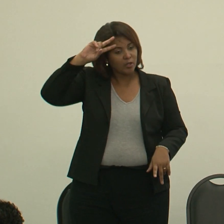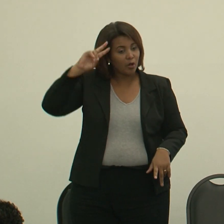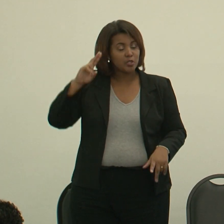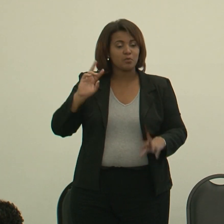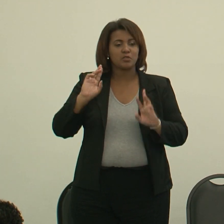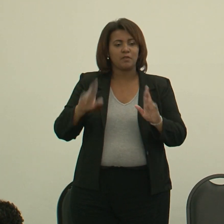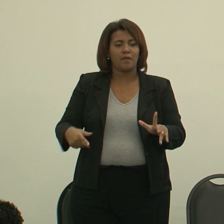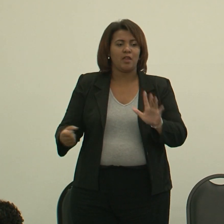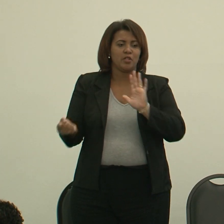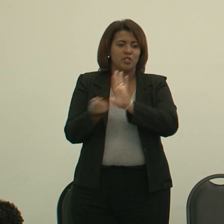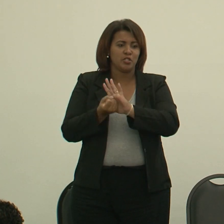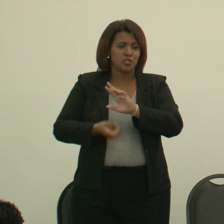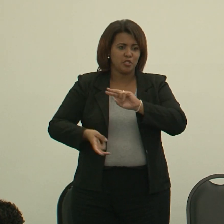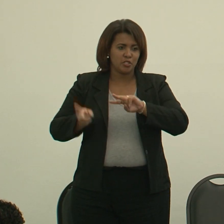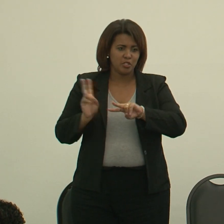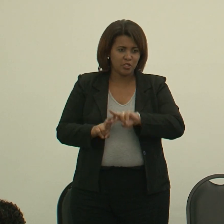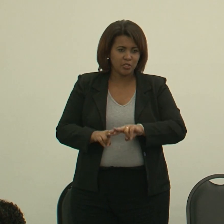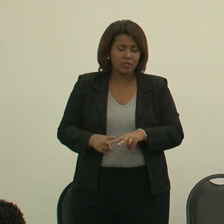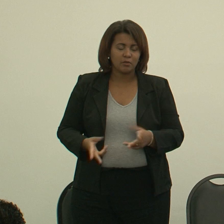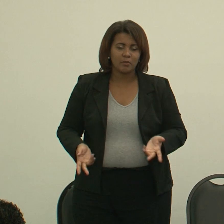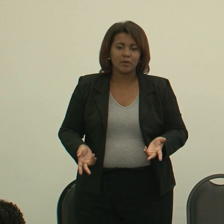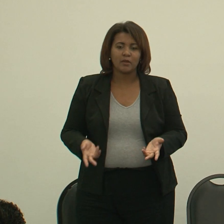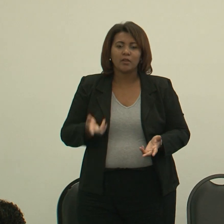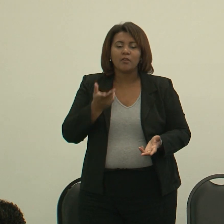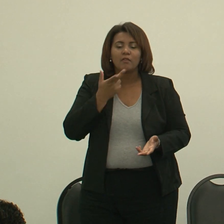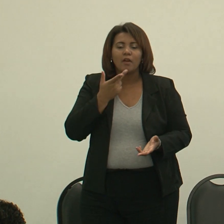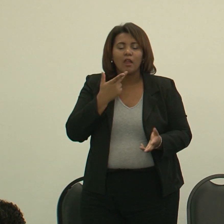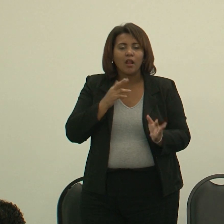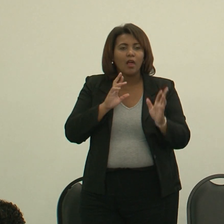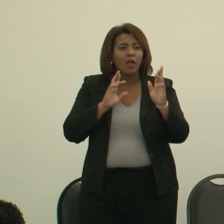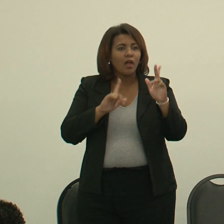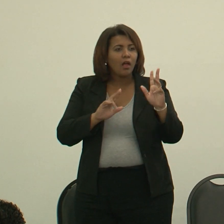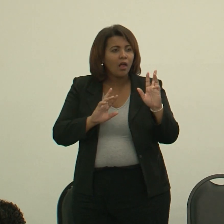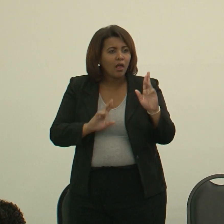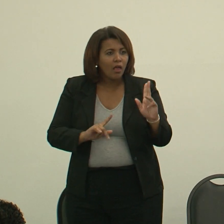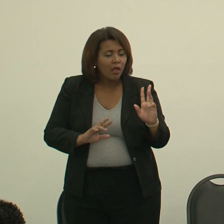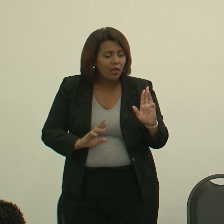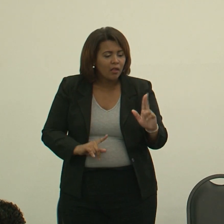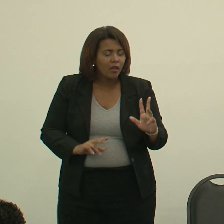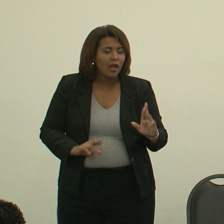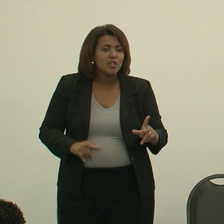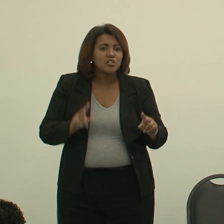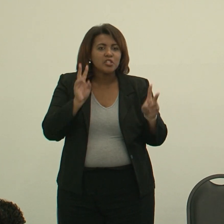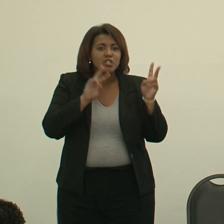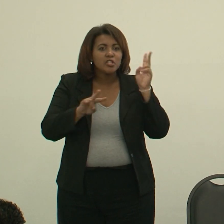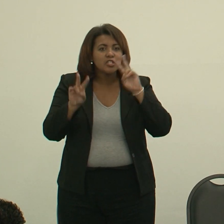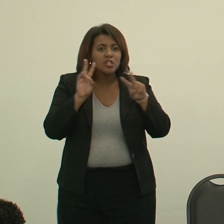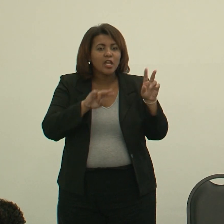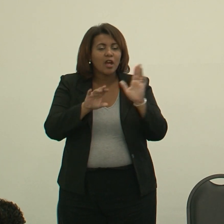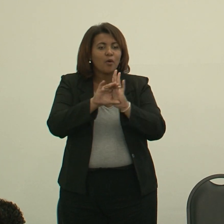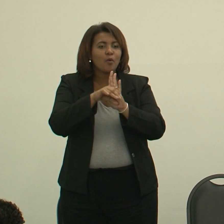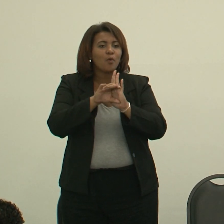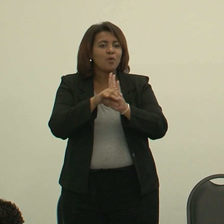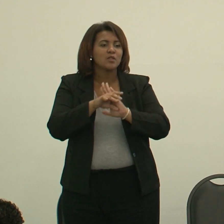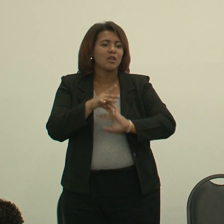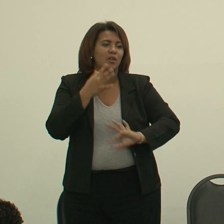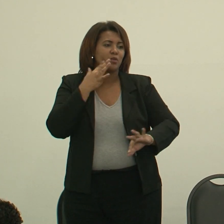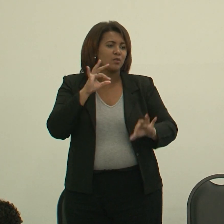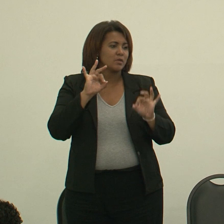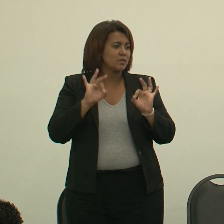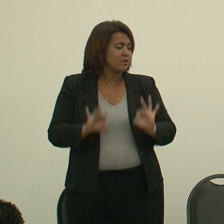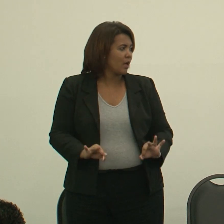estigma. Então, eu estou fazendo só uma diferenciação para a gente começar a enxergar as coisas com um conceito adequado.